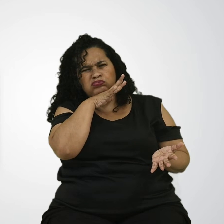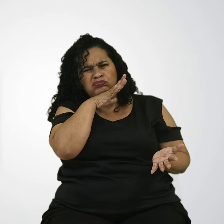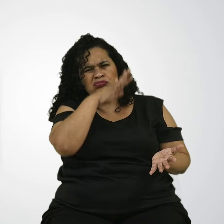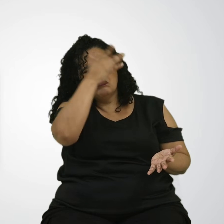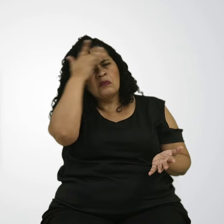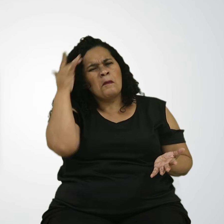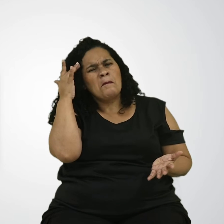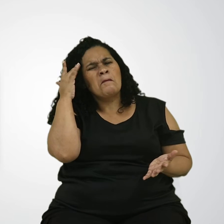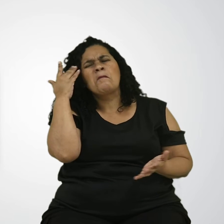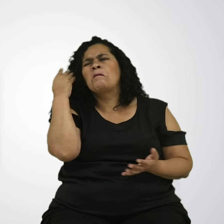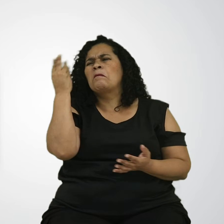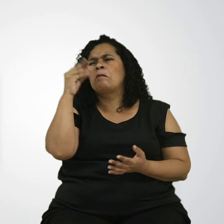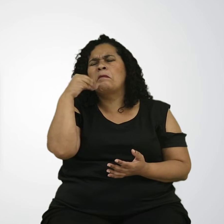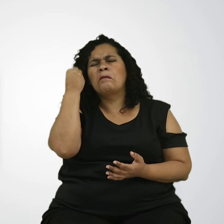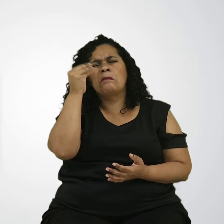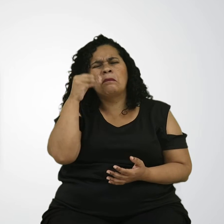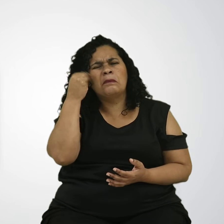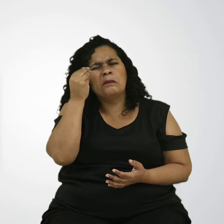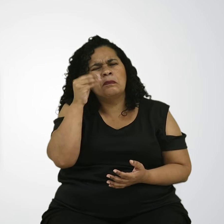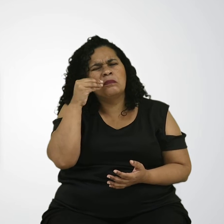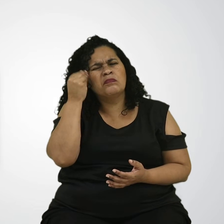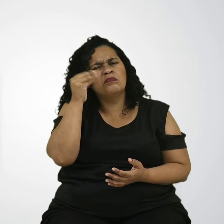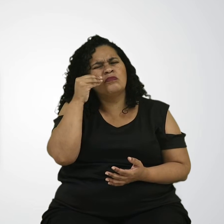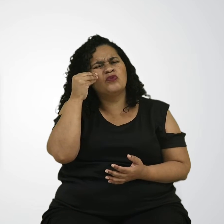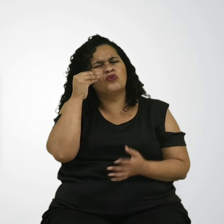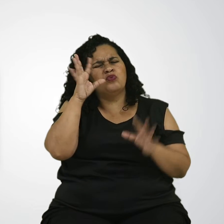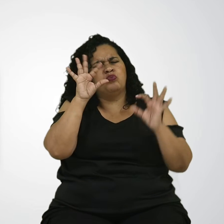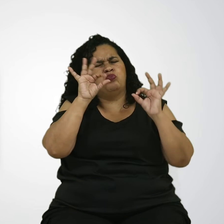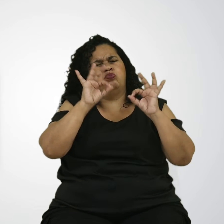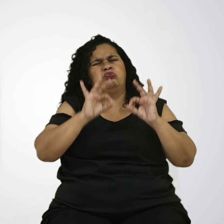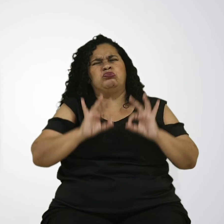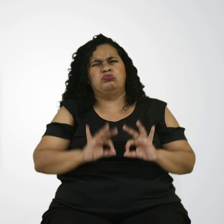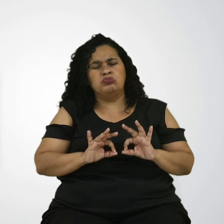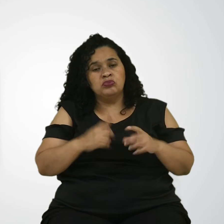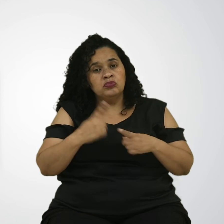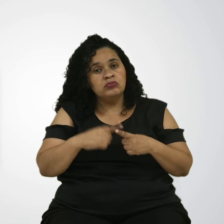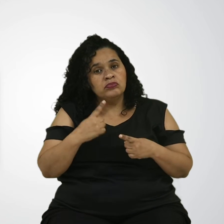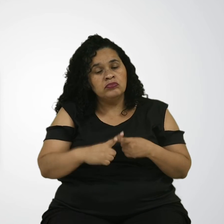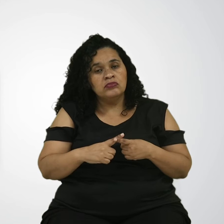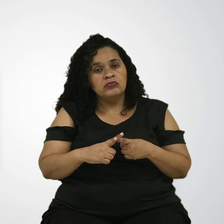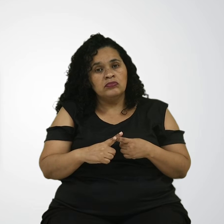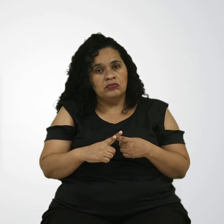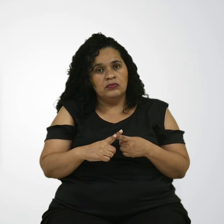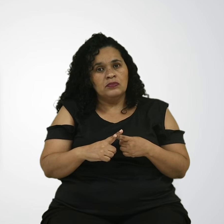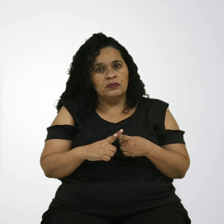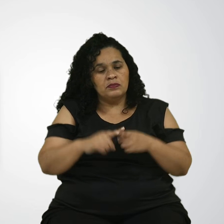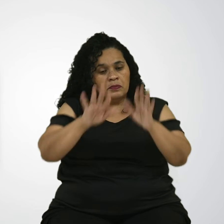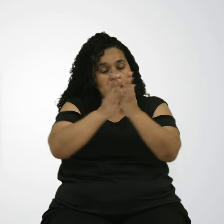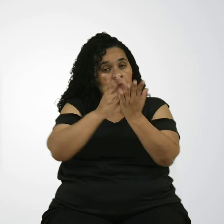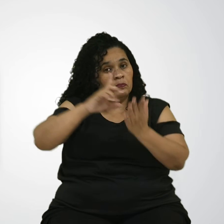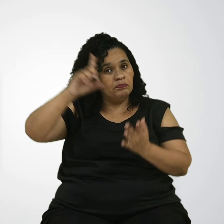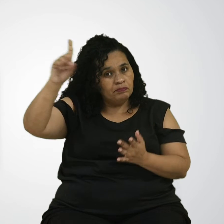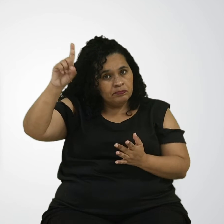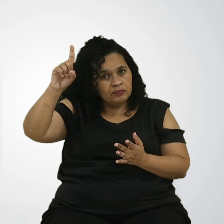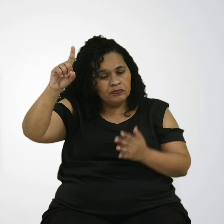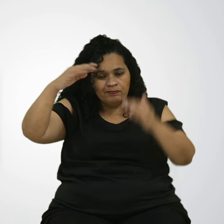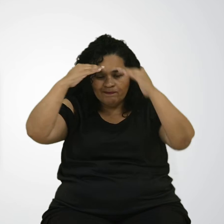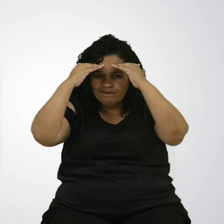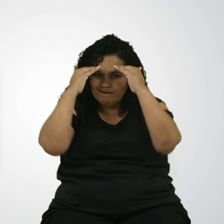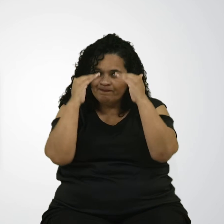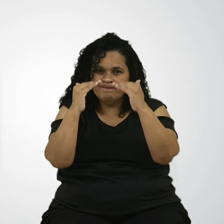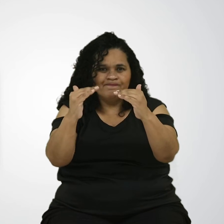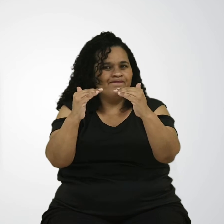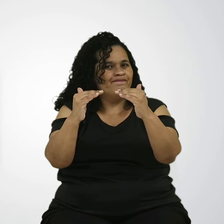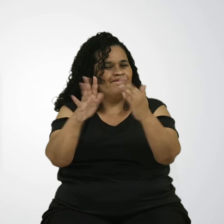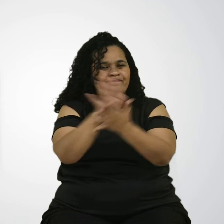com experiências péssimas de relacionamento. Mas por quê? Porque princípios da palavra de Deus não